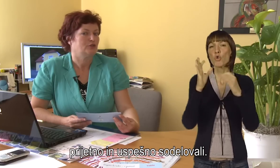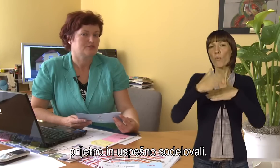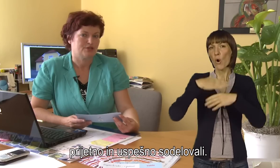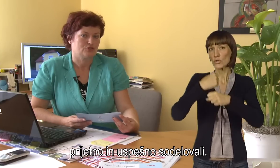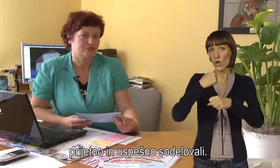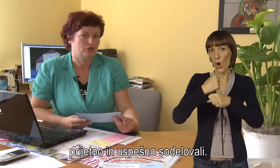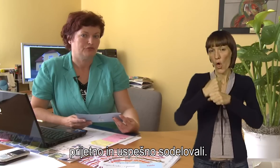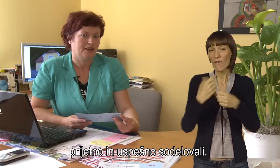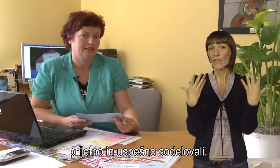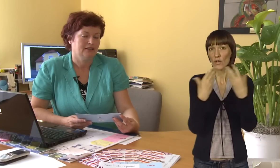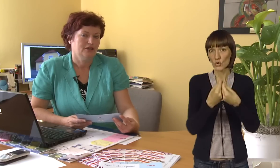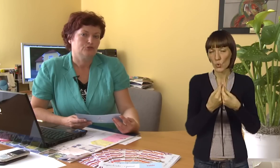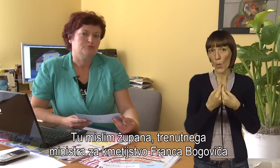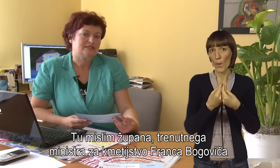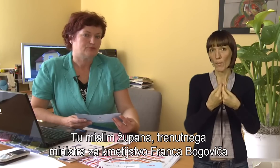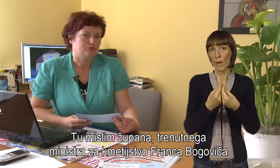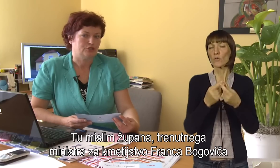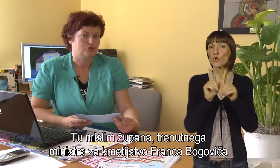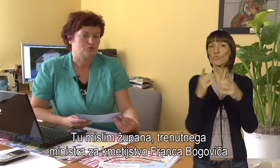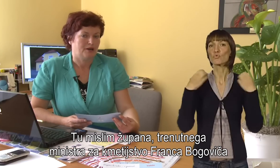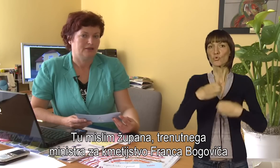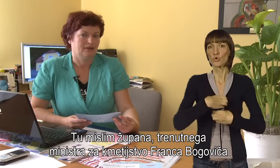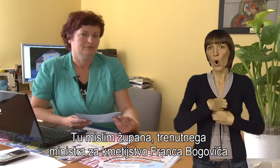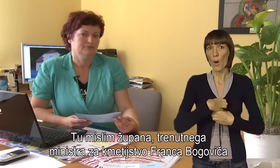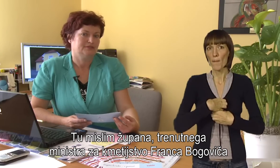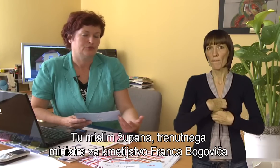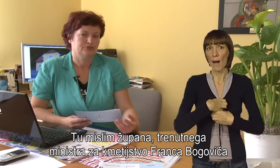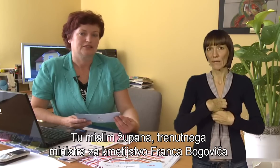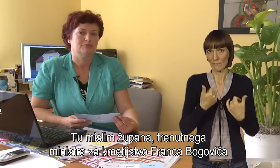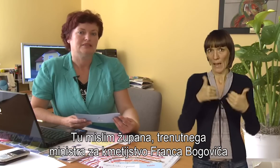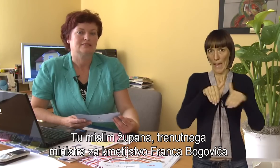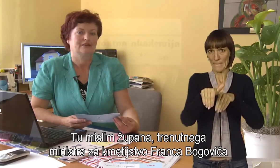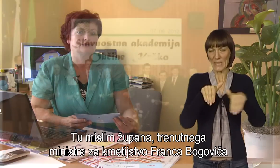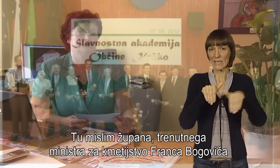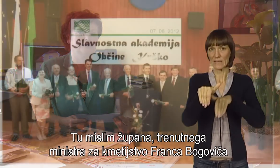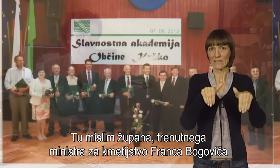prijetno in uspešno sodelovali. Tu mislim tudi župana, trenutnega